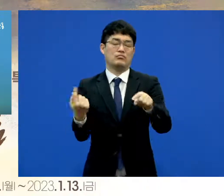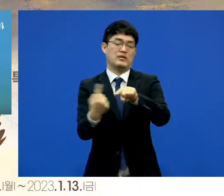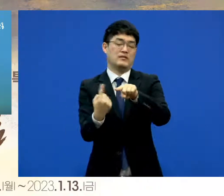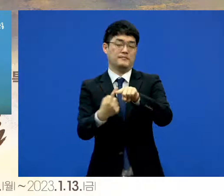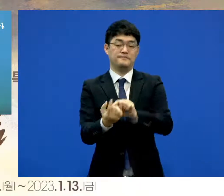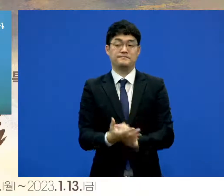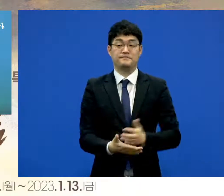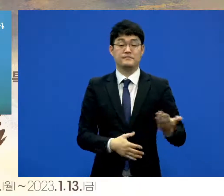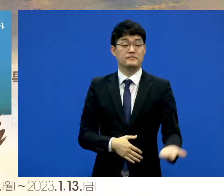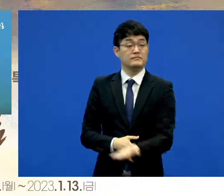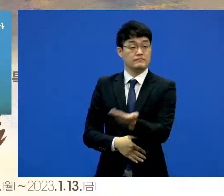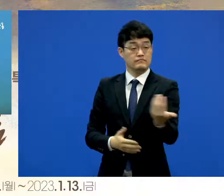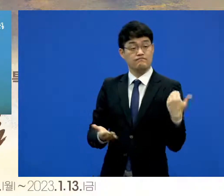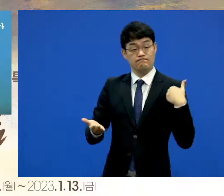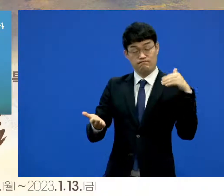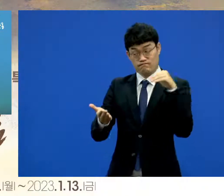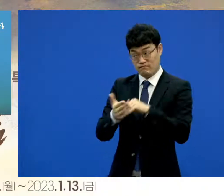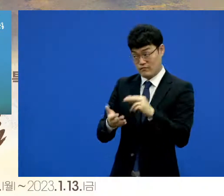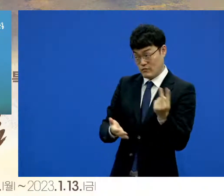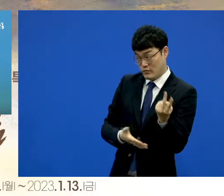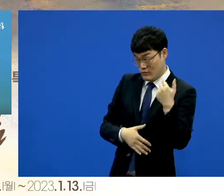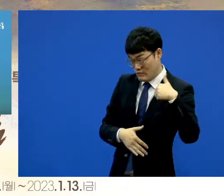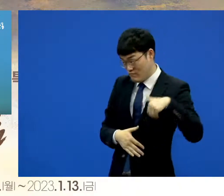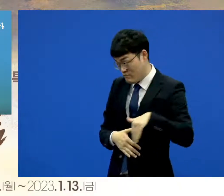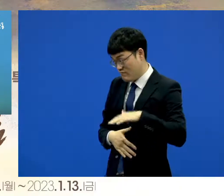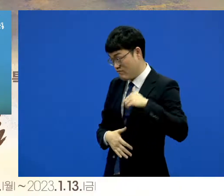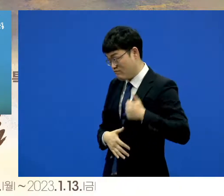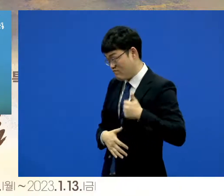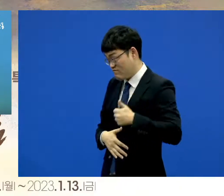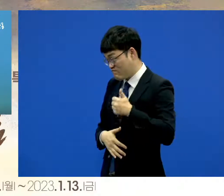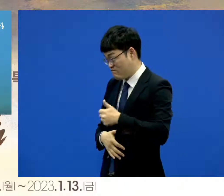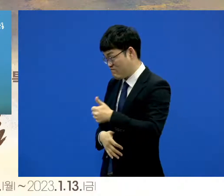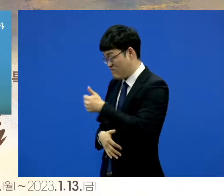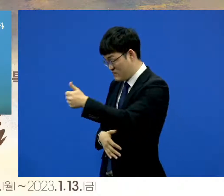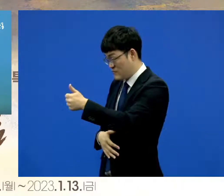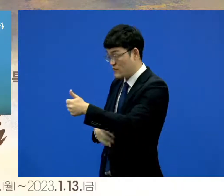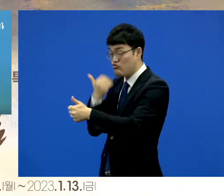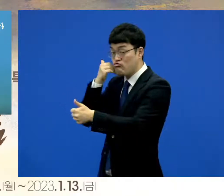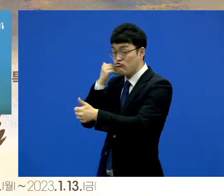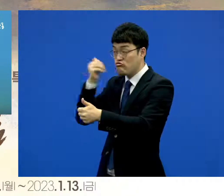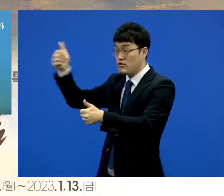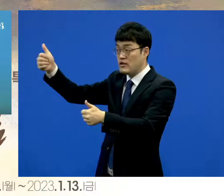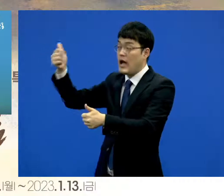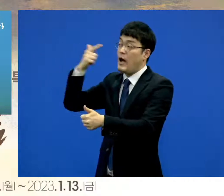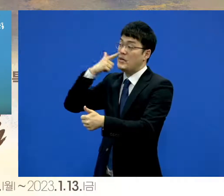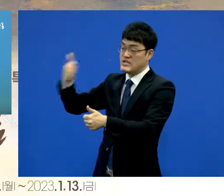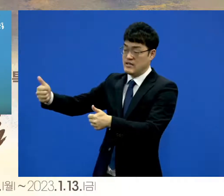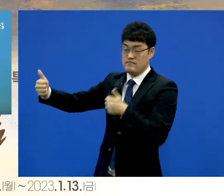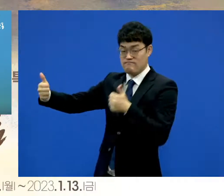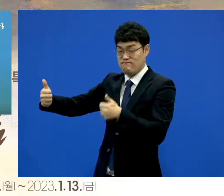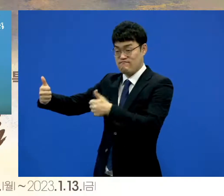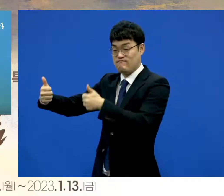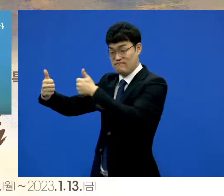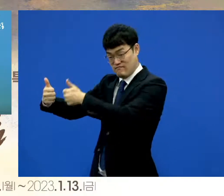자, 귀향의 핵심은 아버지에게로 돌아오는 것입니다. 돌아온다는 것은 아버지와의 관계 회복의